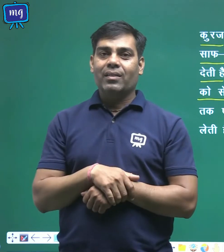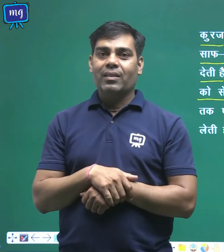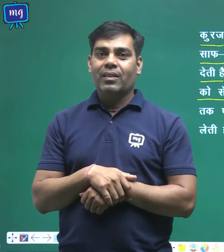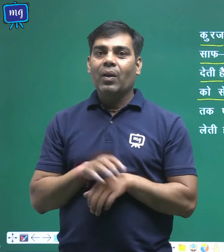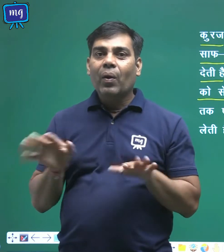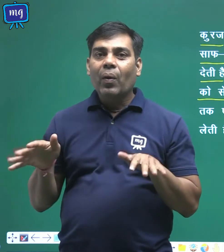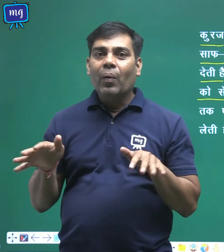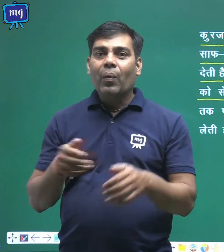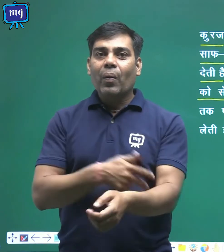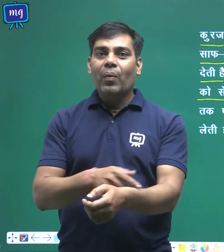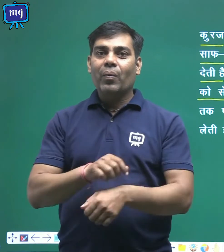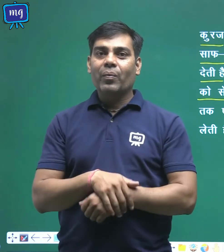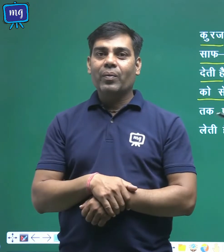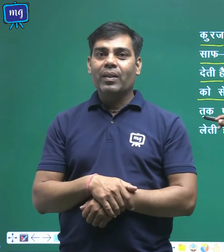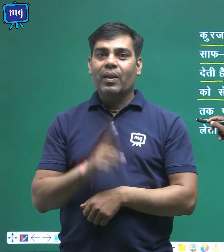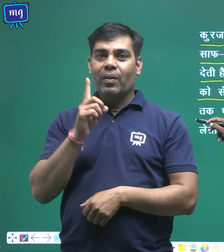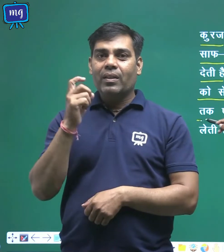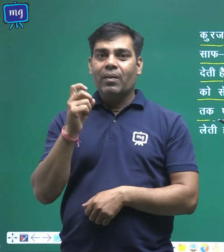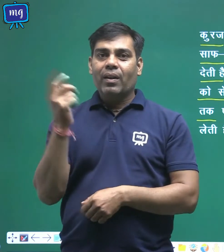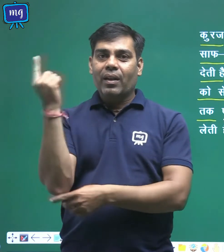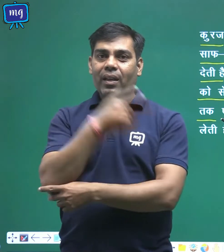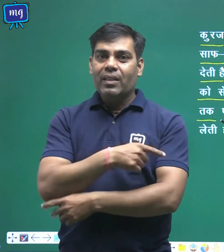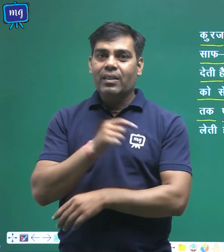कुरज 17 दिन तक